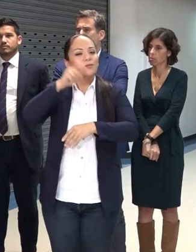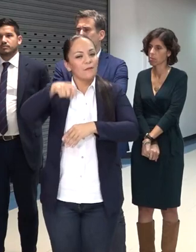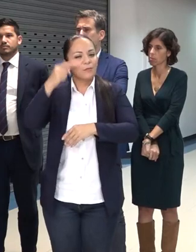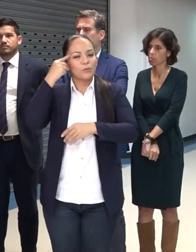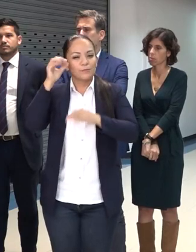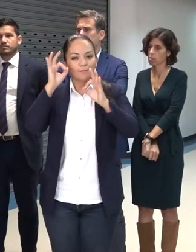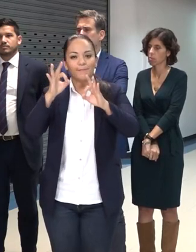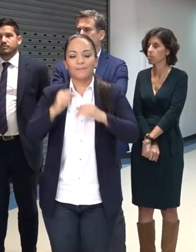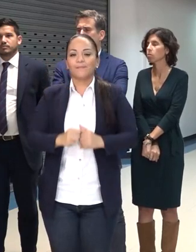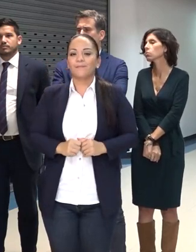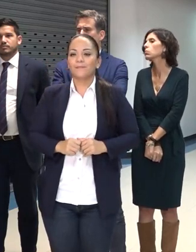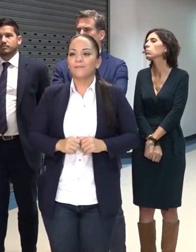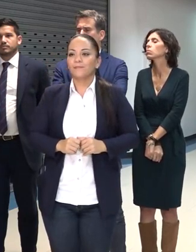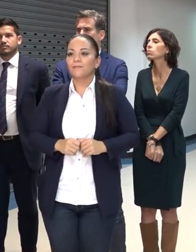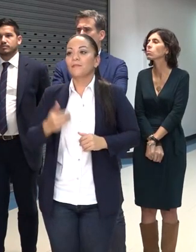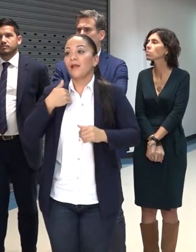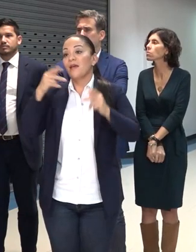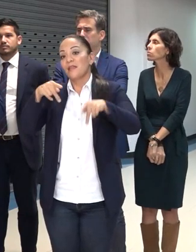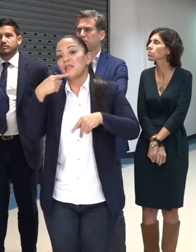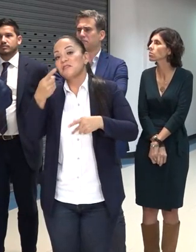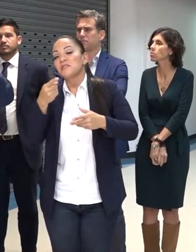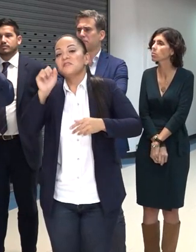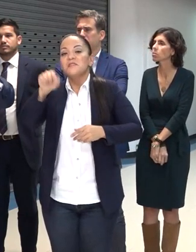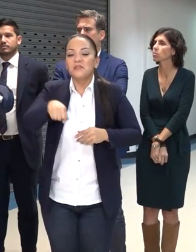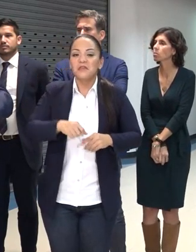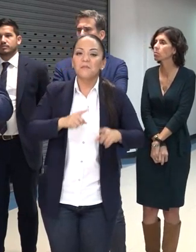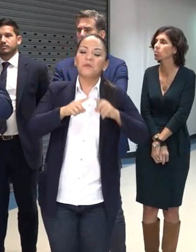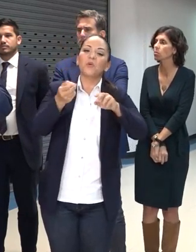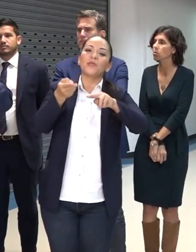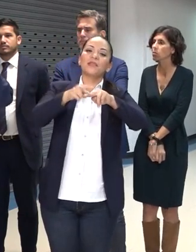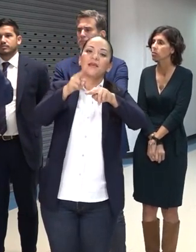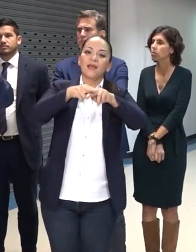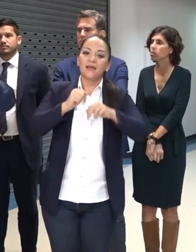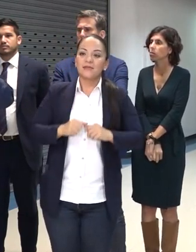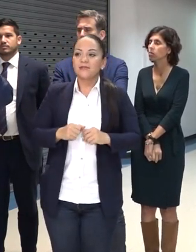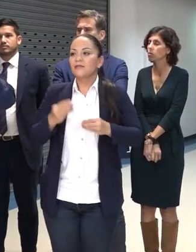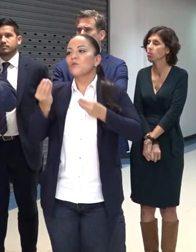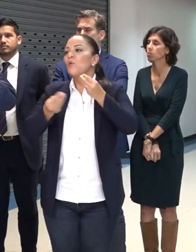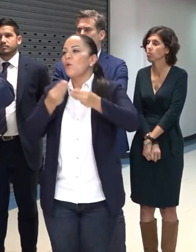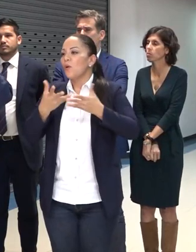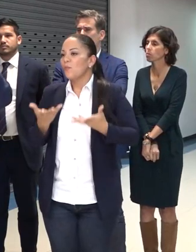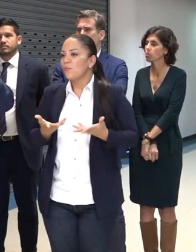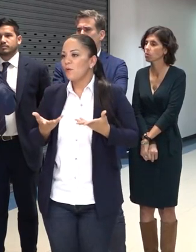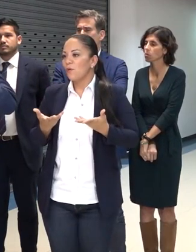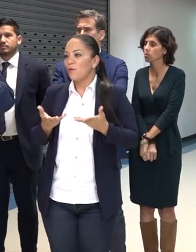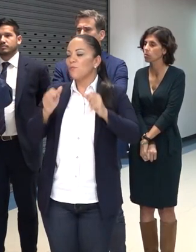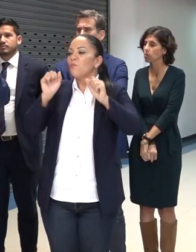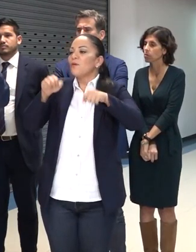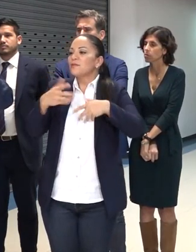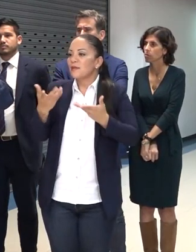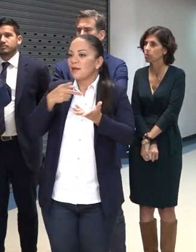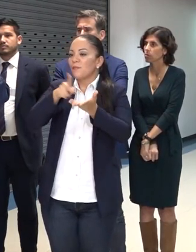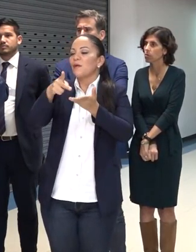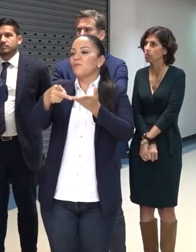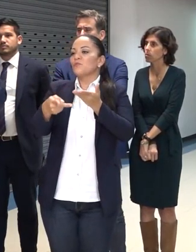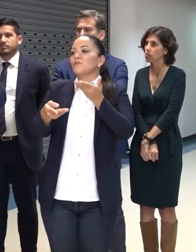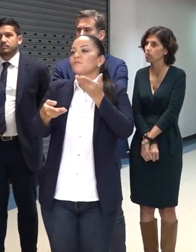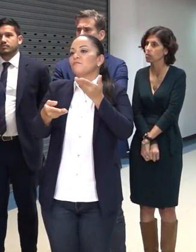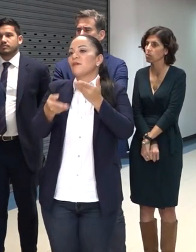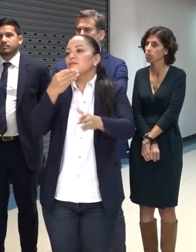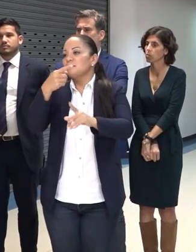pensarlo muy bien. Ahí anda gente diciendo, sí, pero que los intereses, ¿cómo puede ser que paguemos casi la mitad